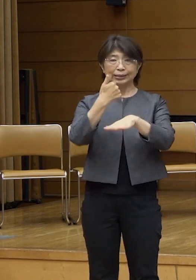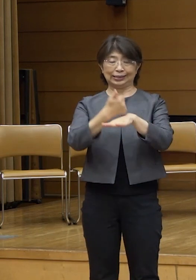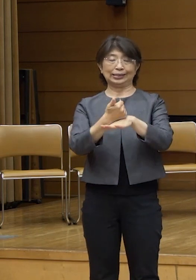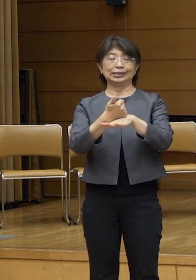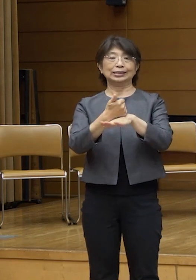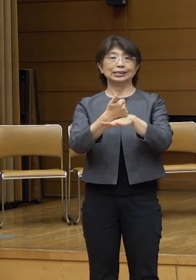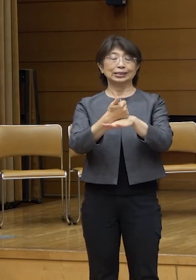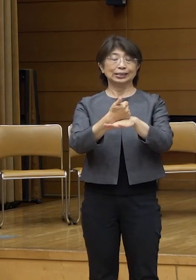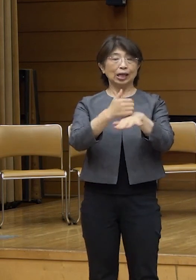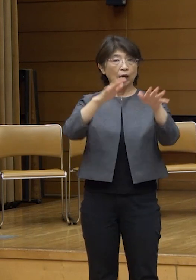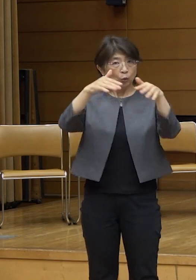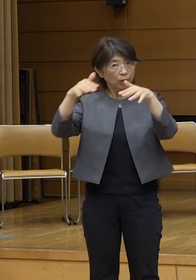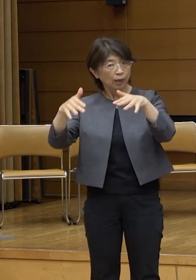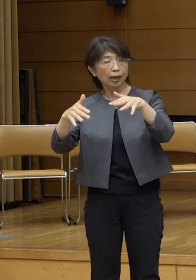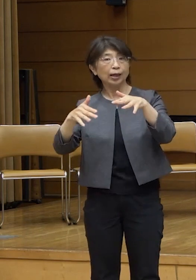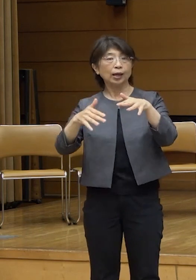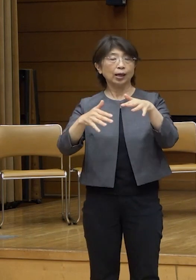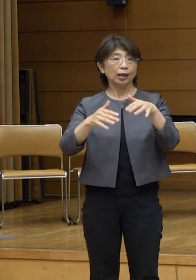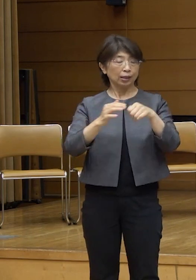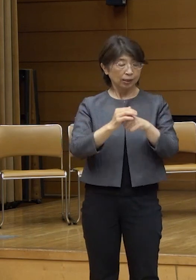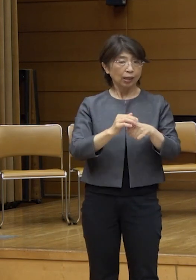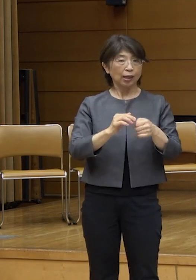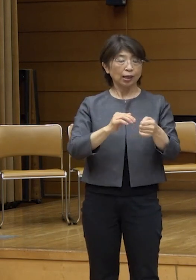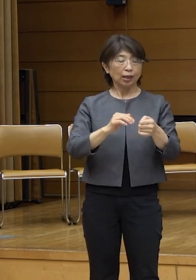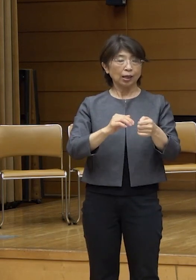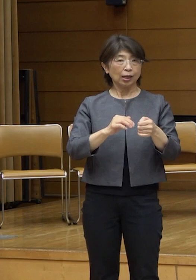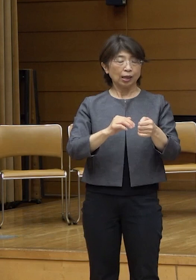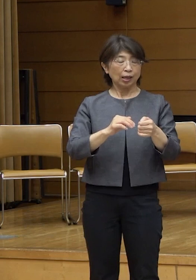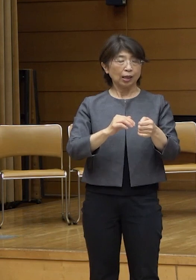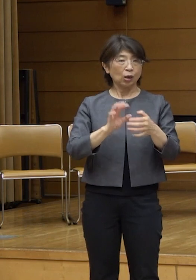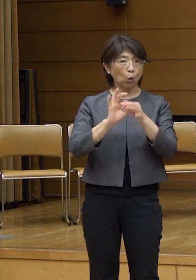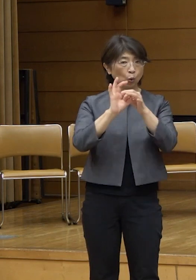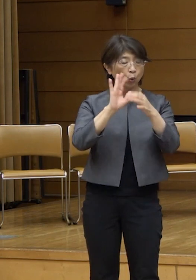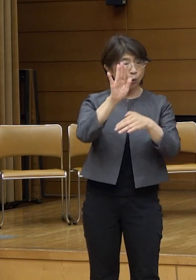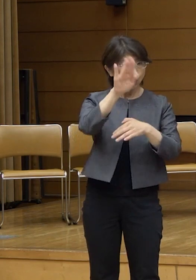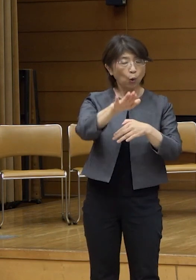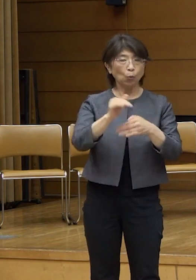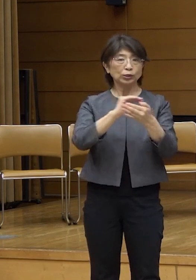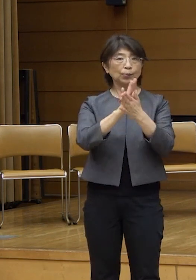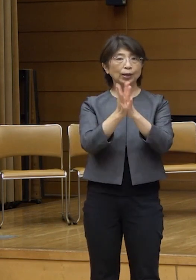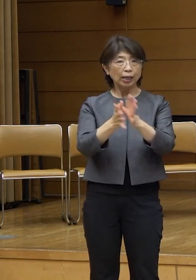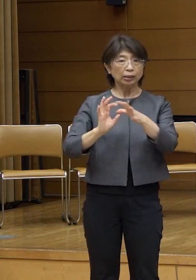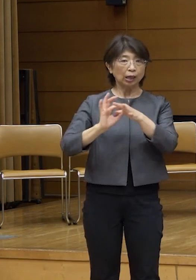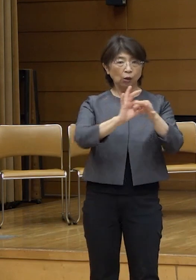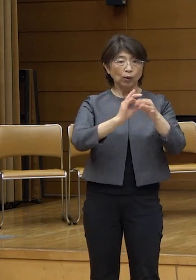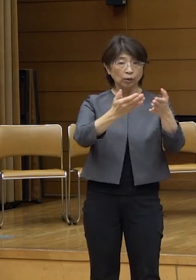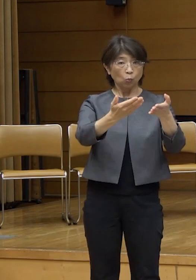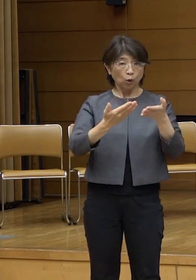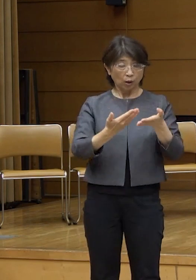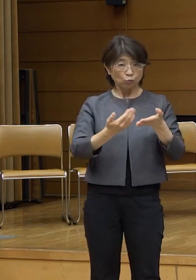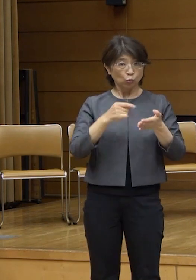大川口先生も今後もそういった関係に関わっていただけるというのがよろしいでしょうか。